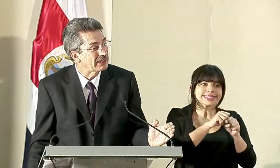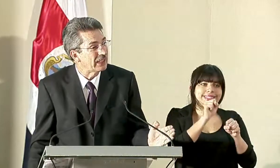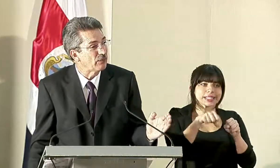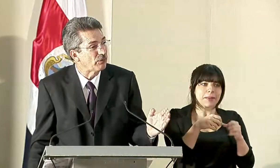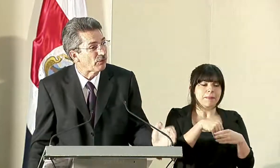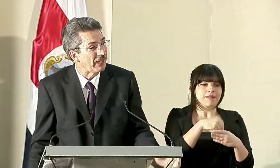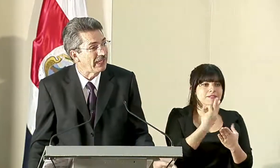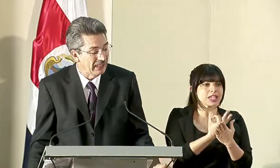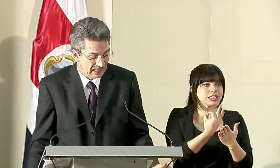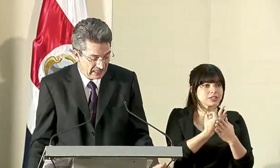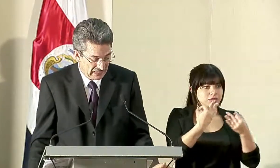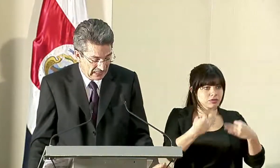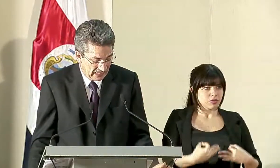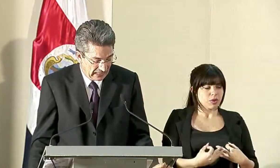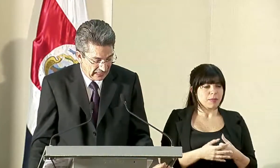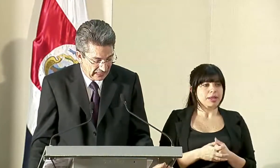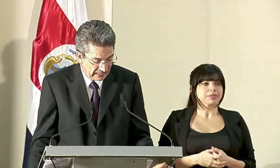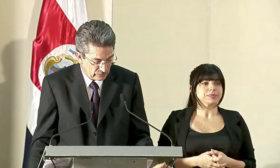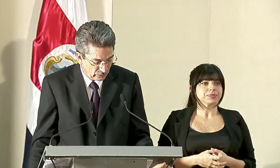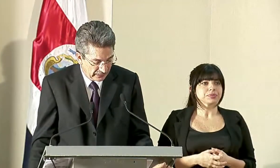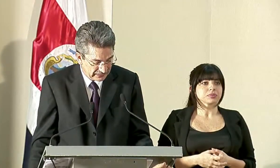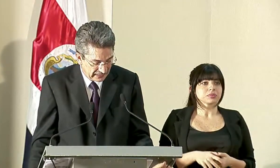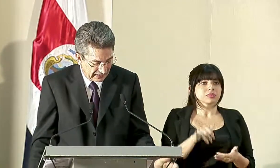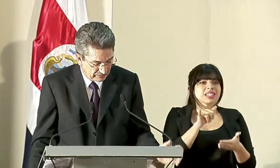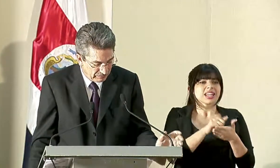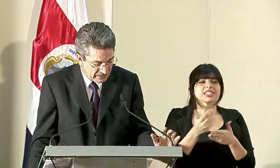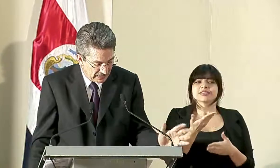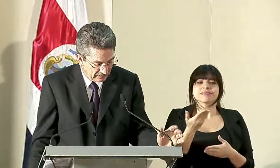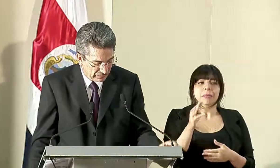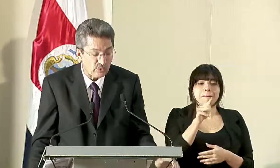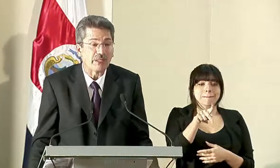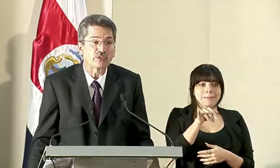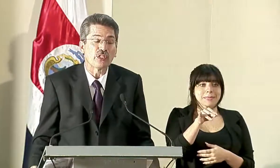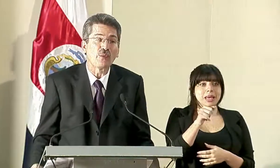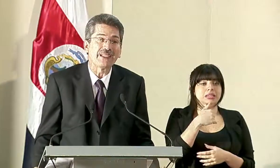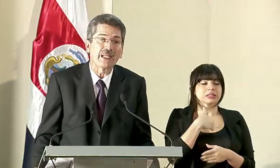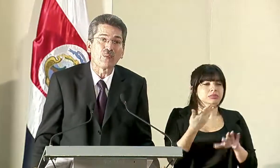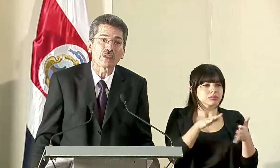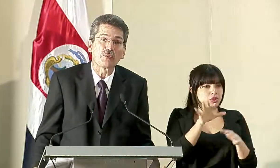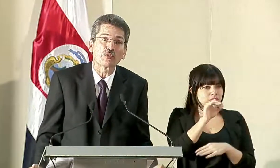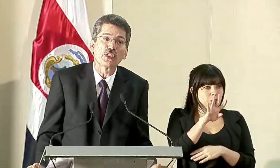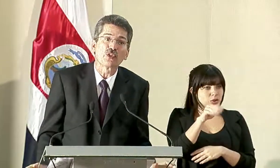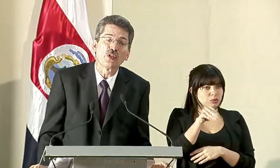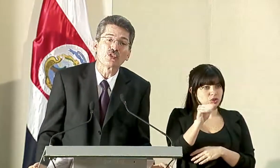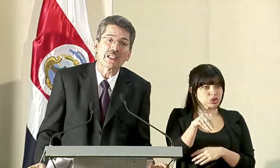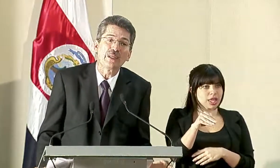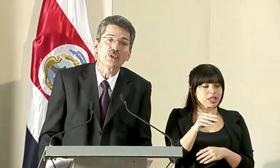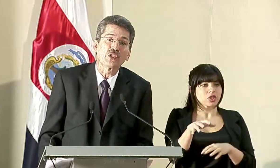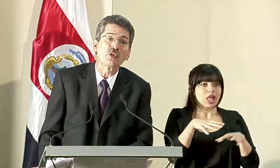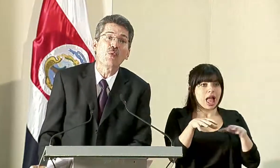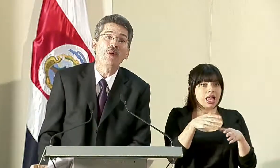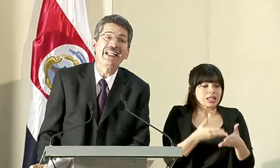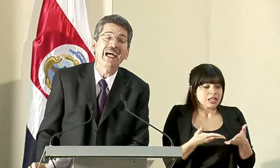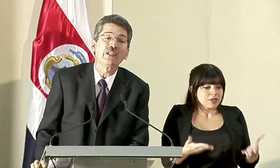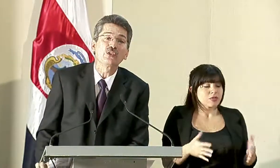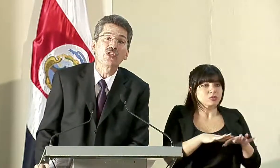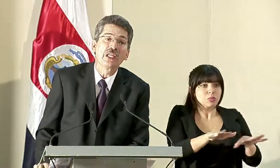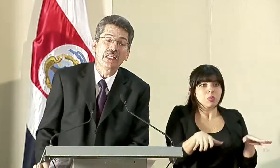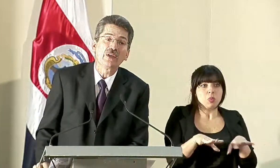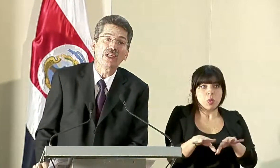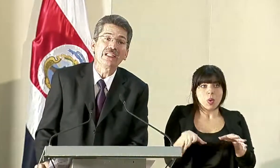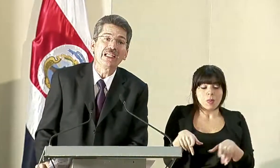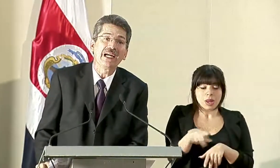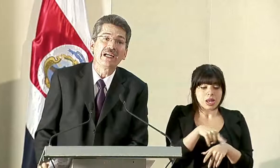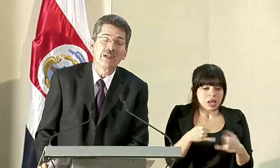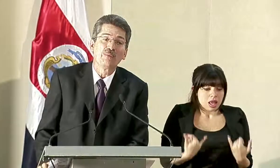sistema financiero formal. Esto es que las pymes tienen más o menos el 94% de los activos que son mobiliarios